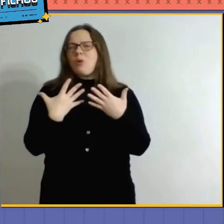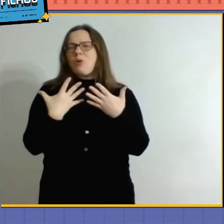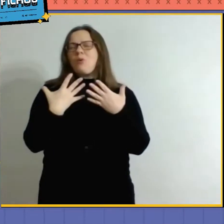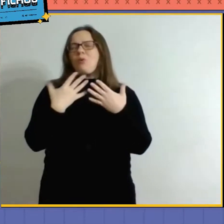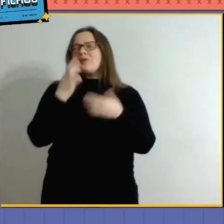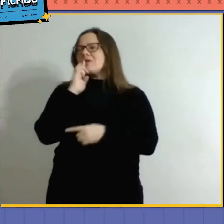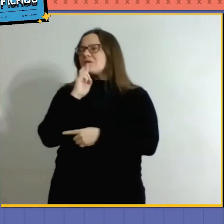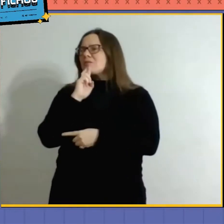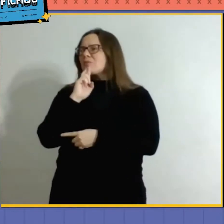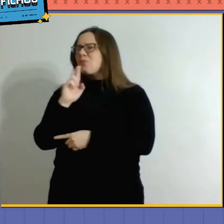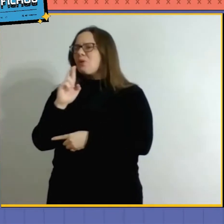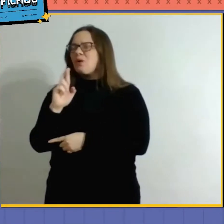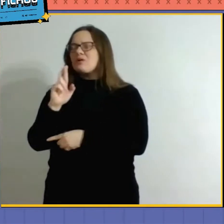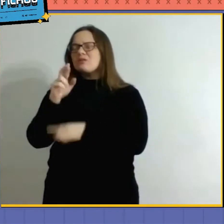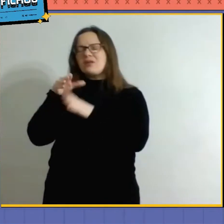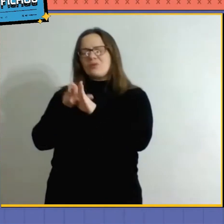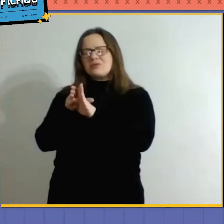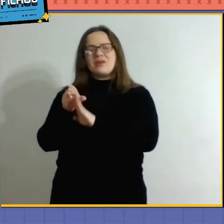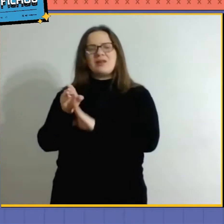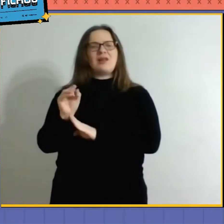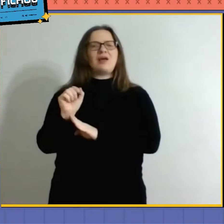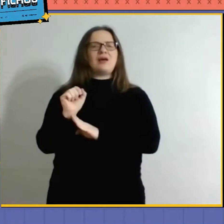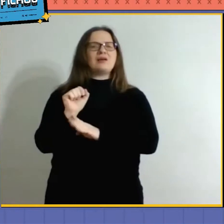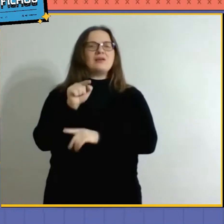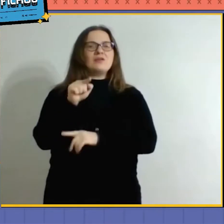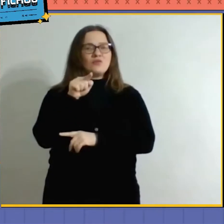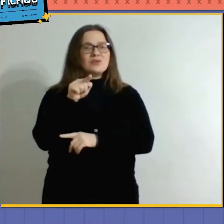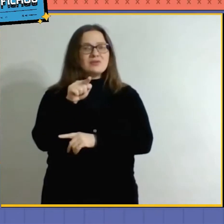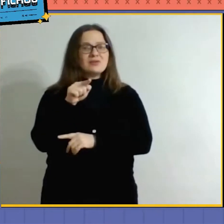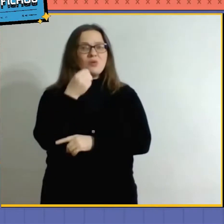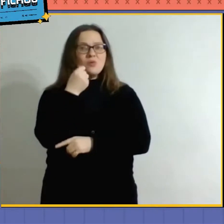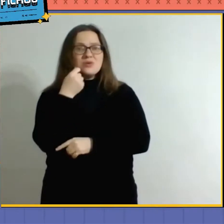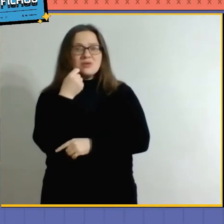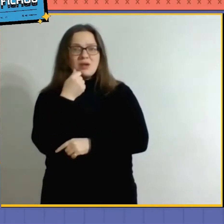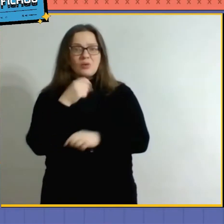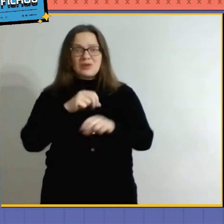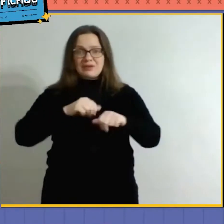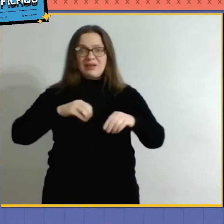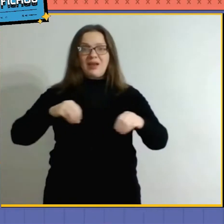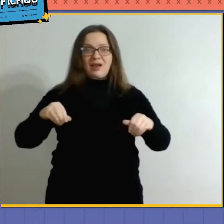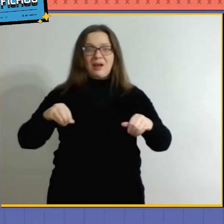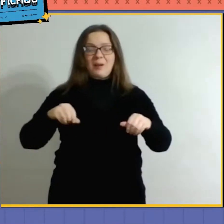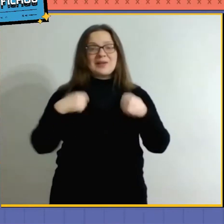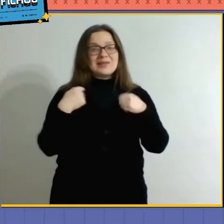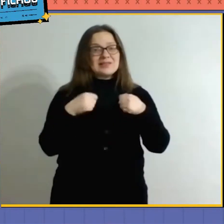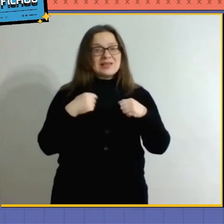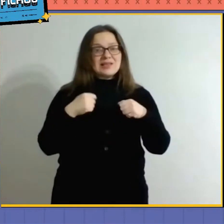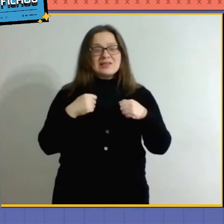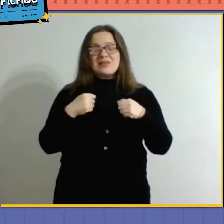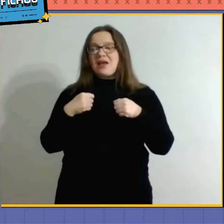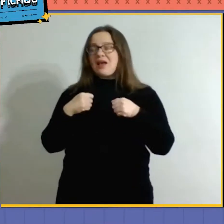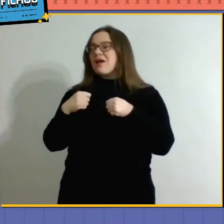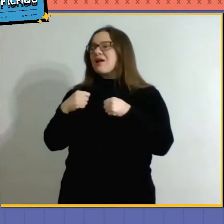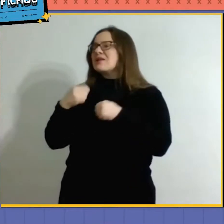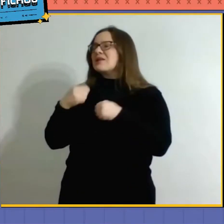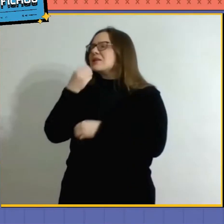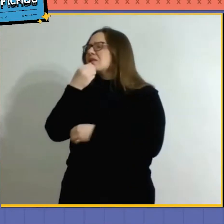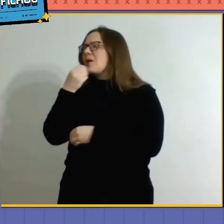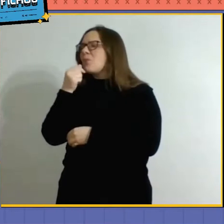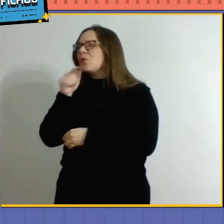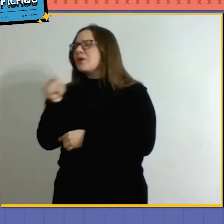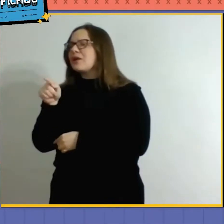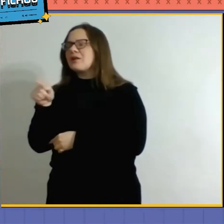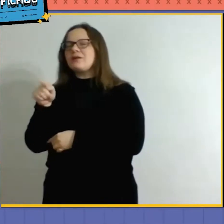então a e se você como sal da terra você vai salgar as pessoas no bom sentido você vai lá em Minas Gerais